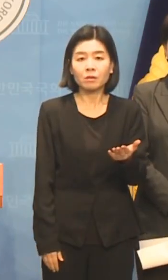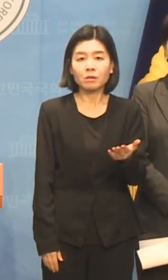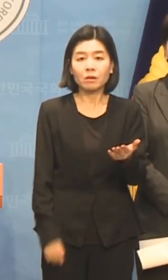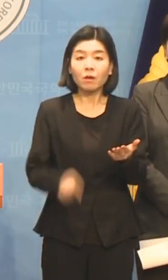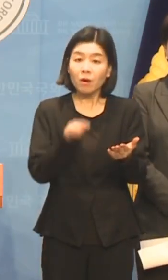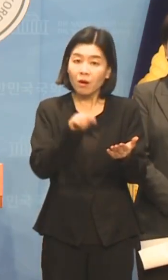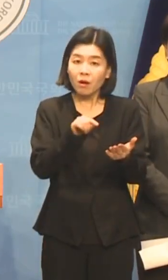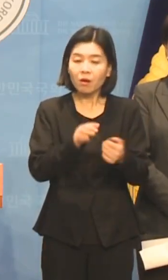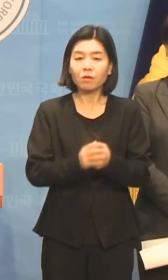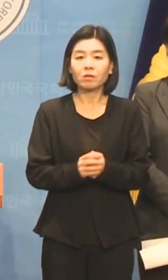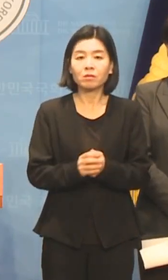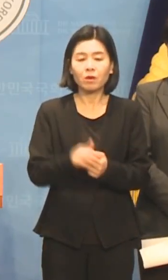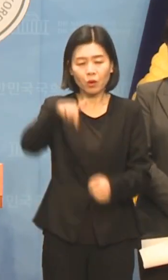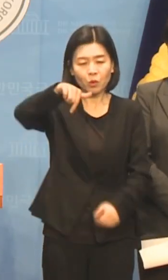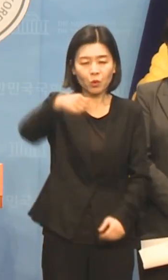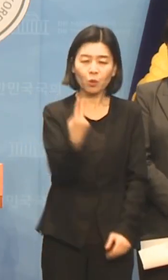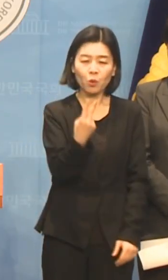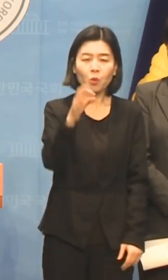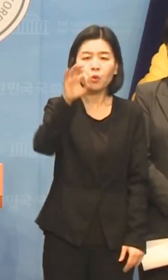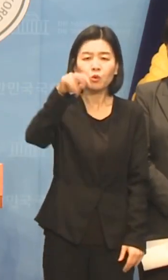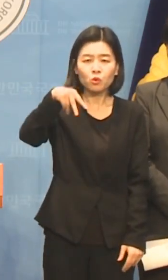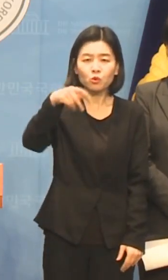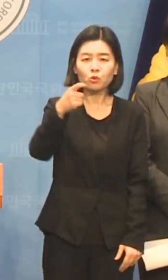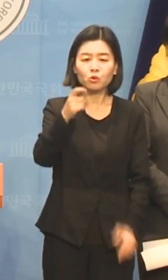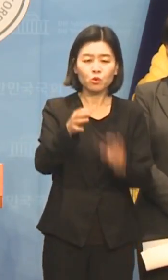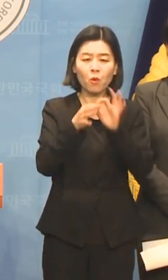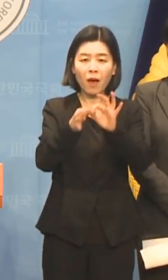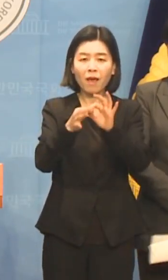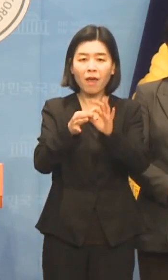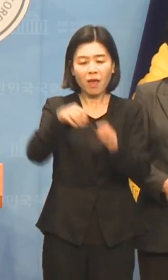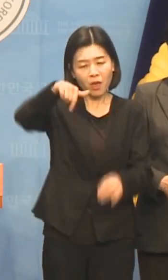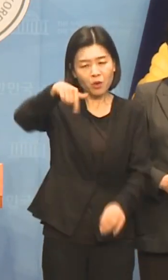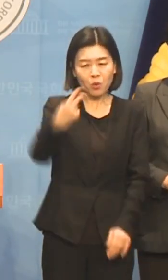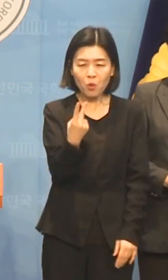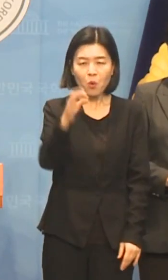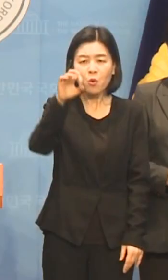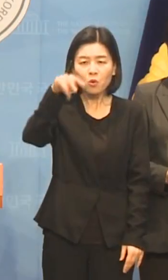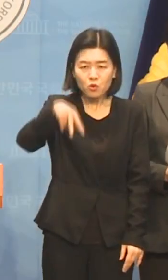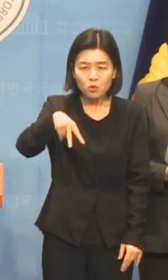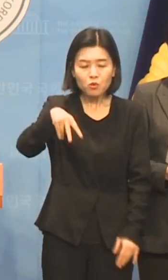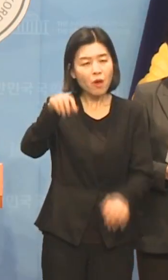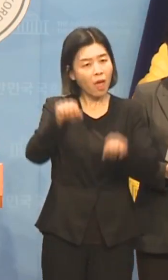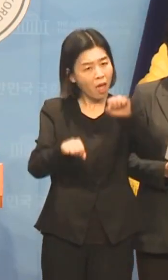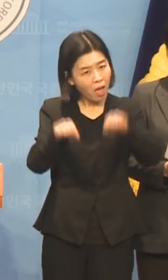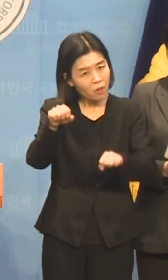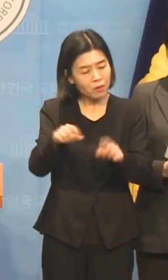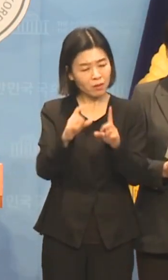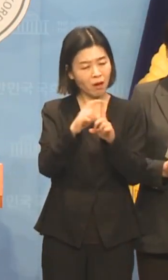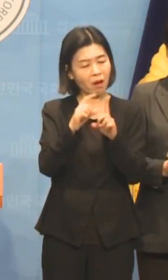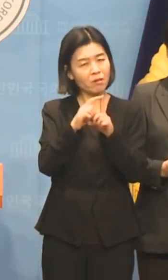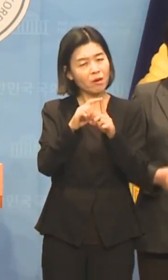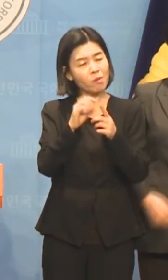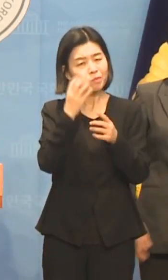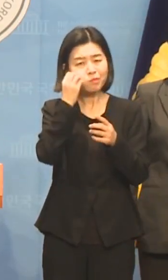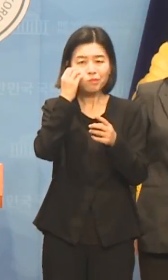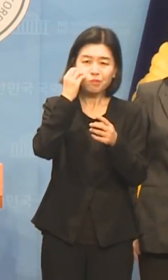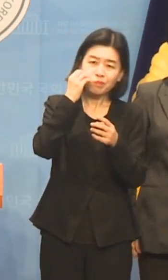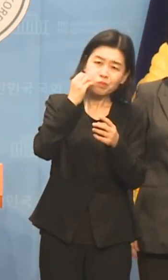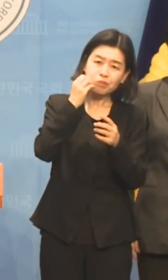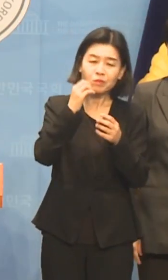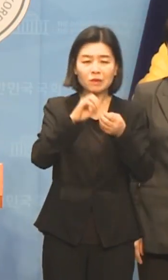그런데 교유관계, 교유행위 등 국어사전에도 없는 조까지